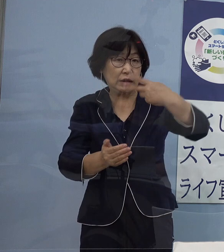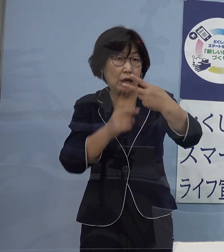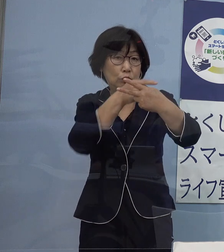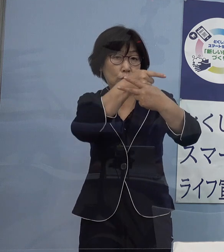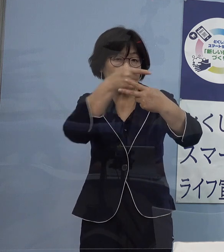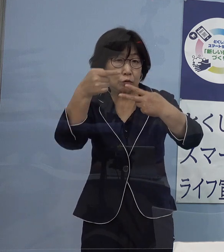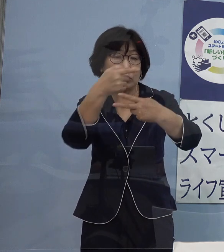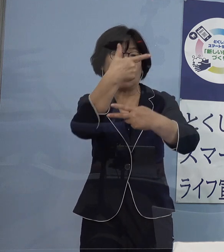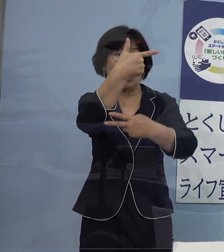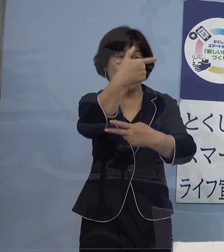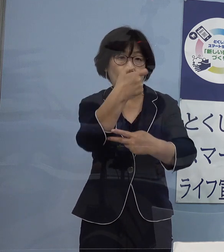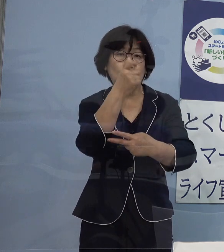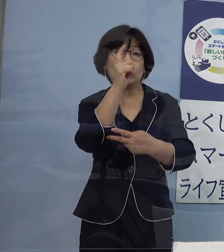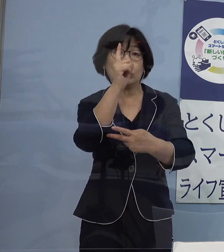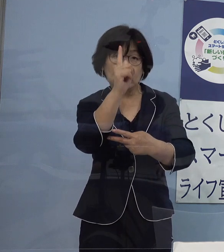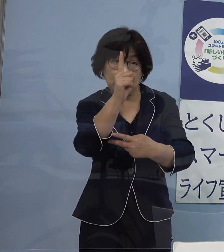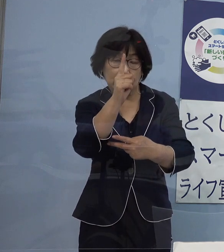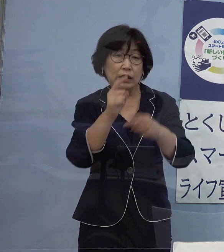200/61、